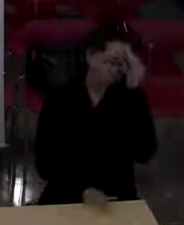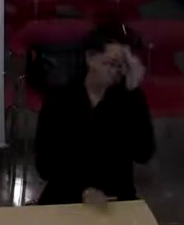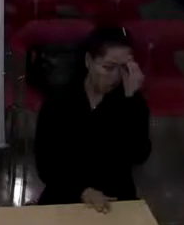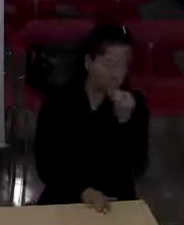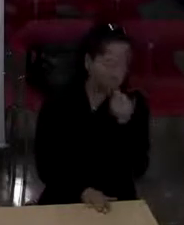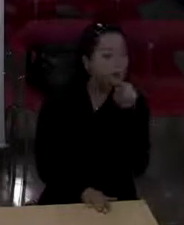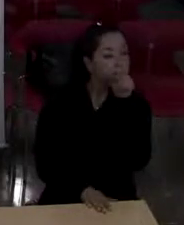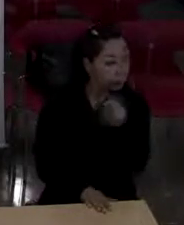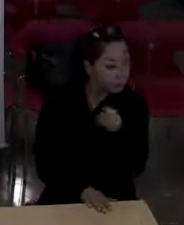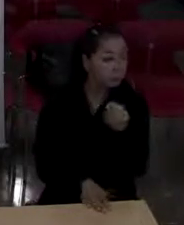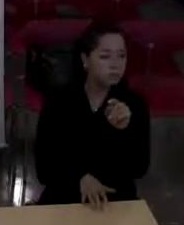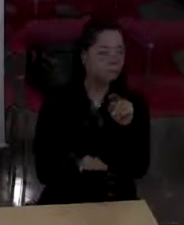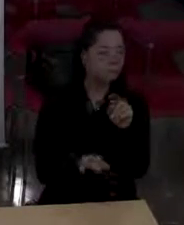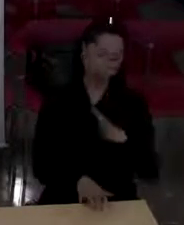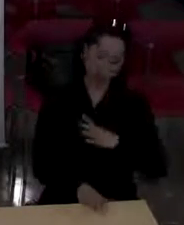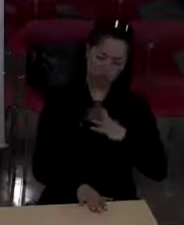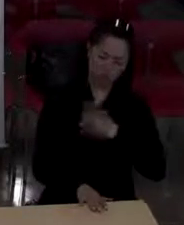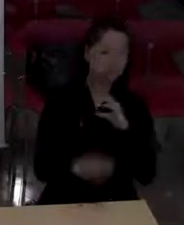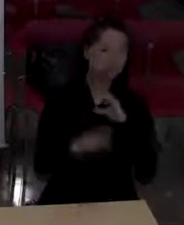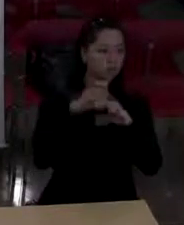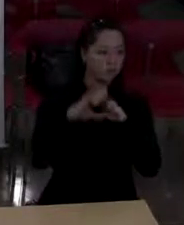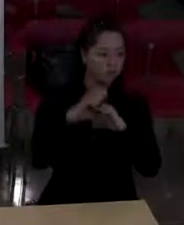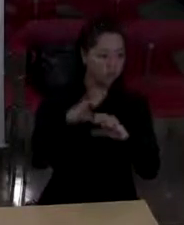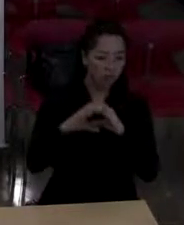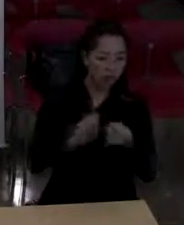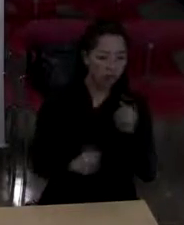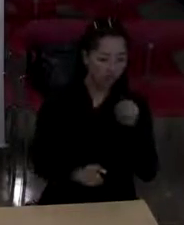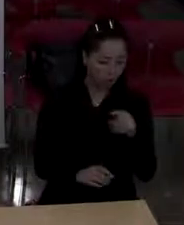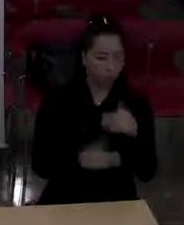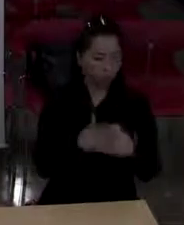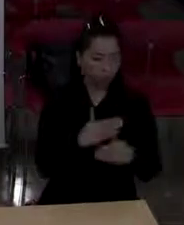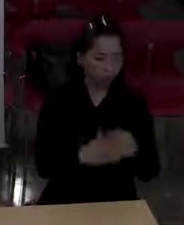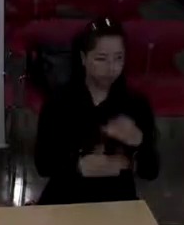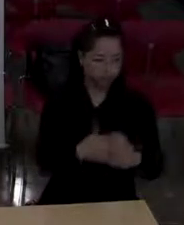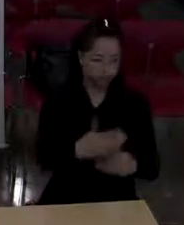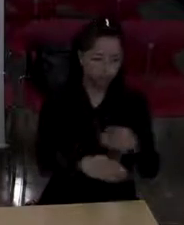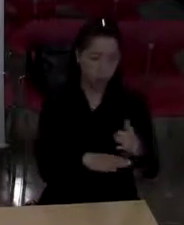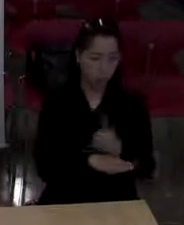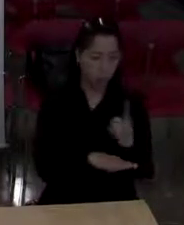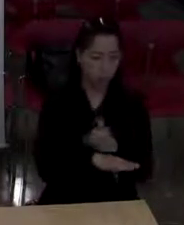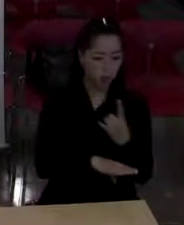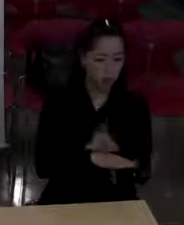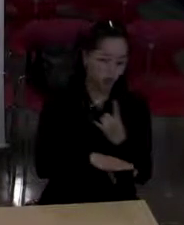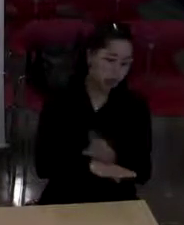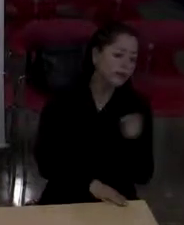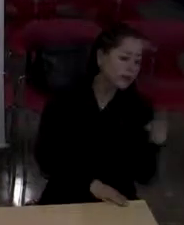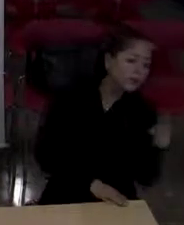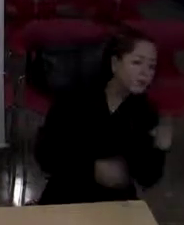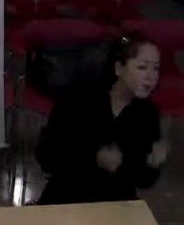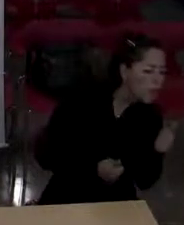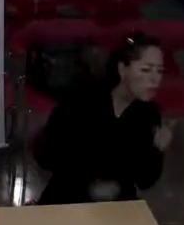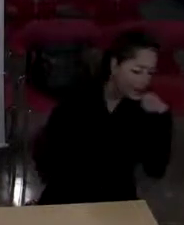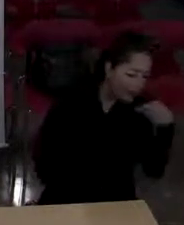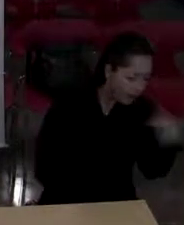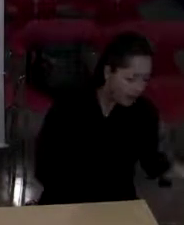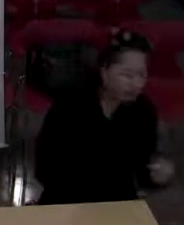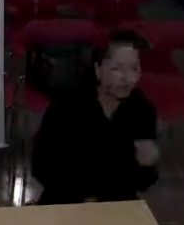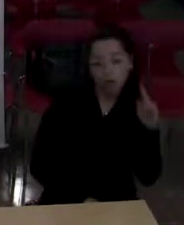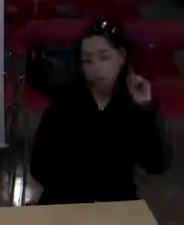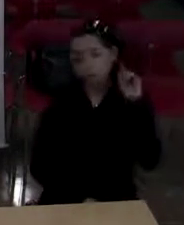de potenciar su desarrollo integral en la primera infancia y como preparación de su proyecto de vida. Entonces